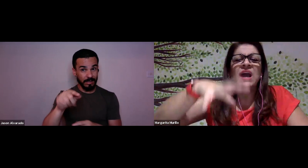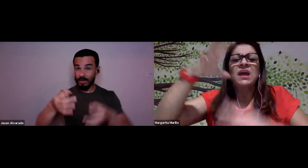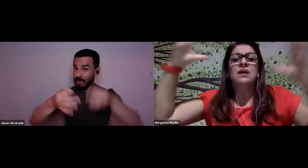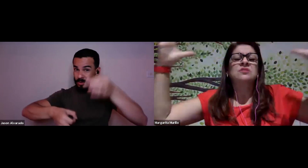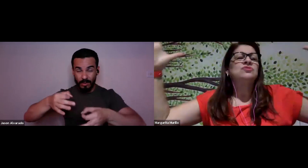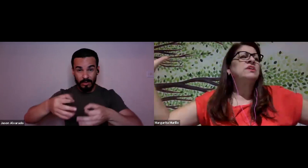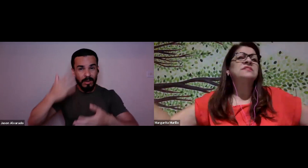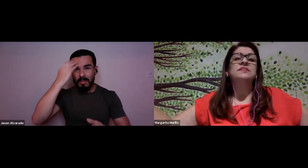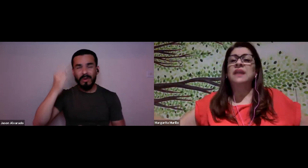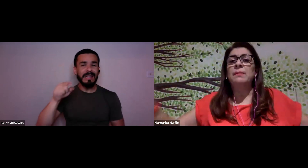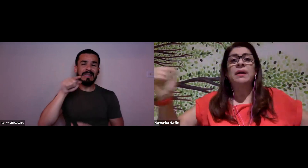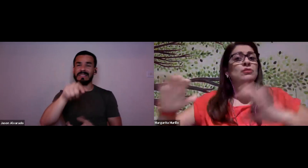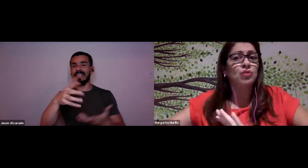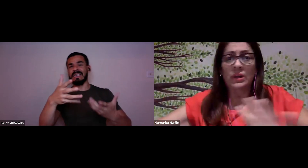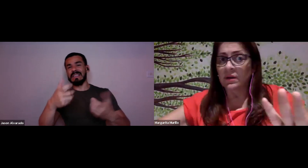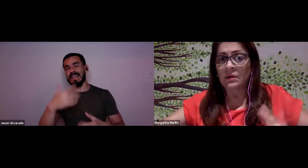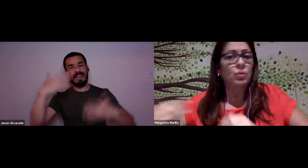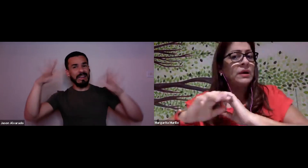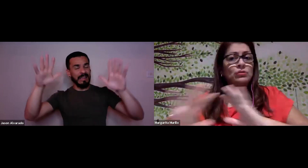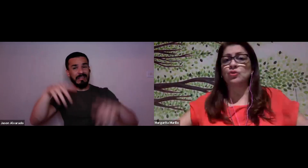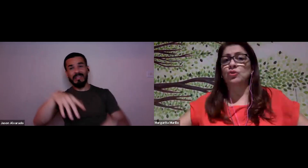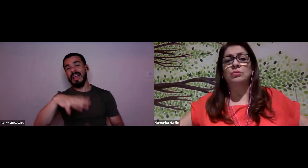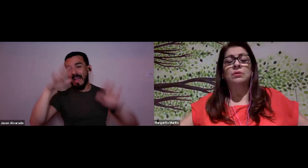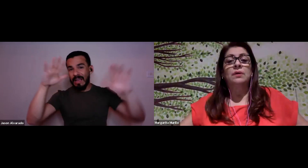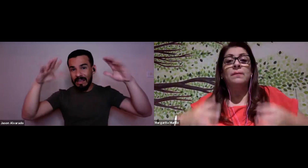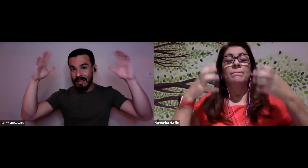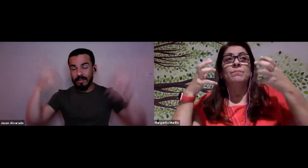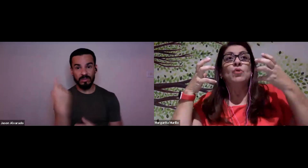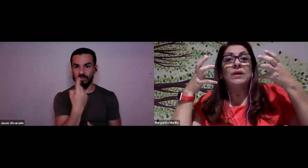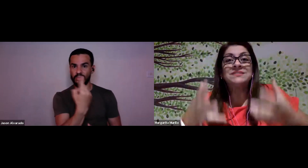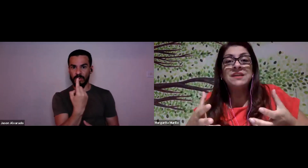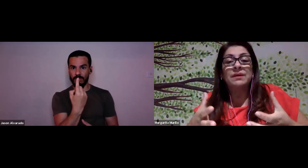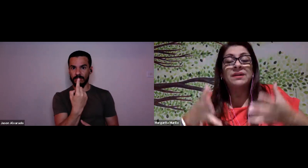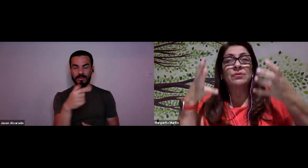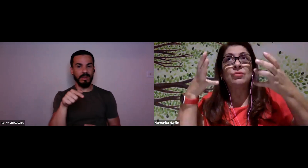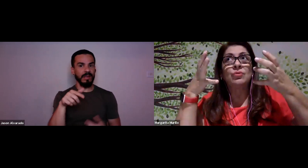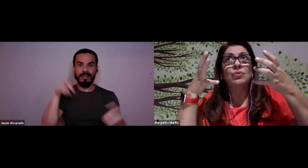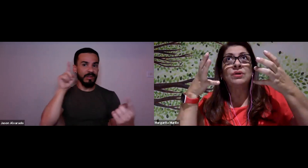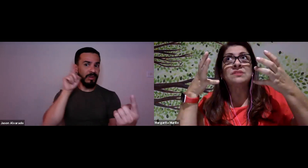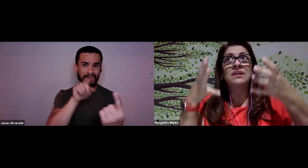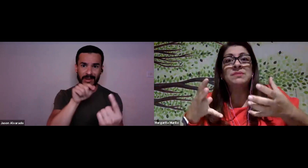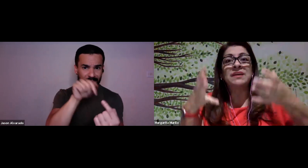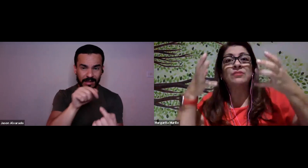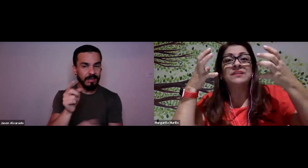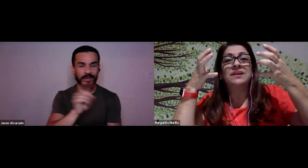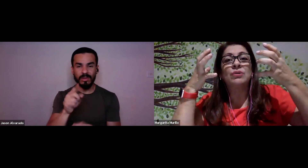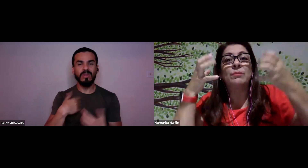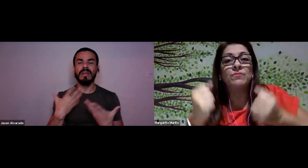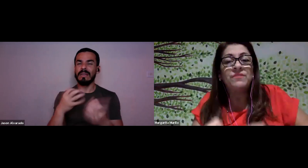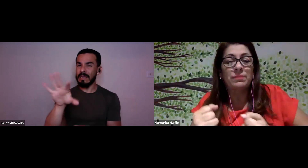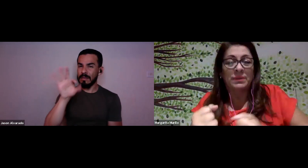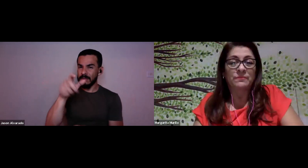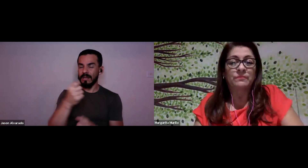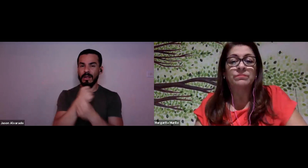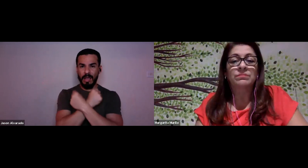Por qué si usted quiere hacer drama hágalo sola o hágalo solo no lo haga encima quiero quisiera invitarlos a Que tengan